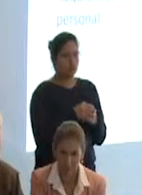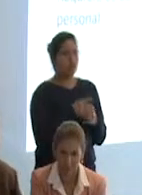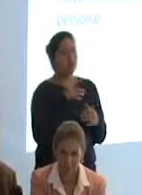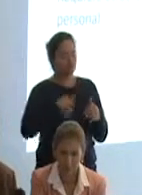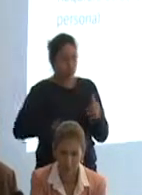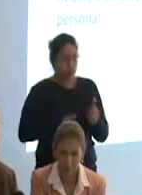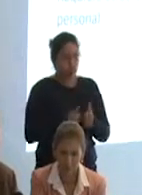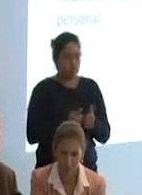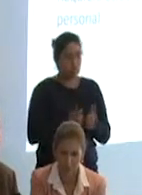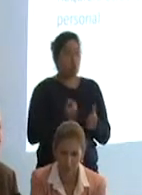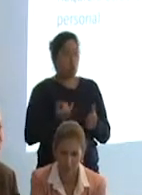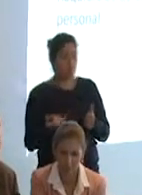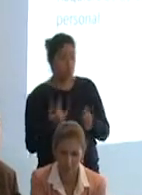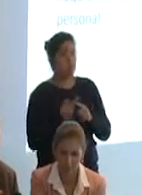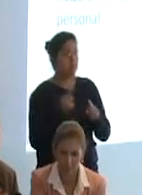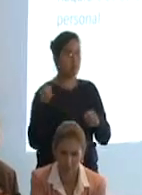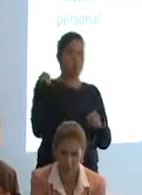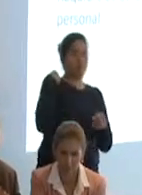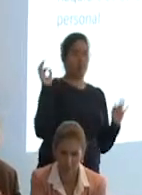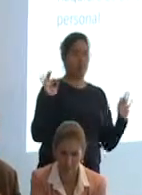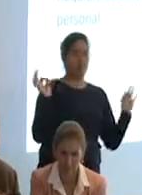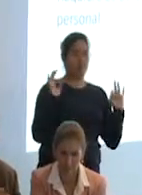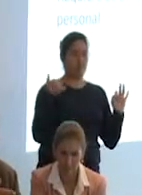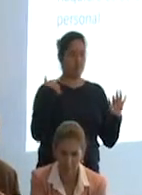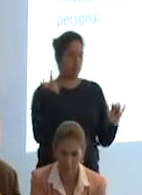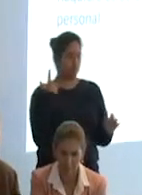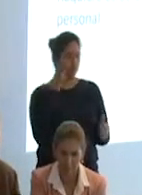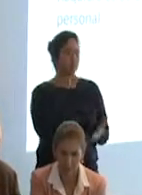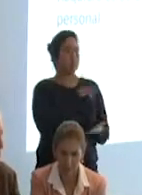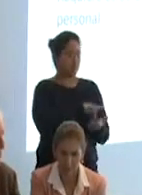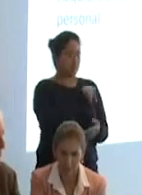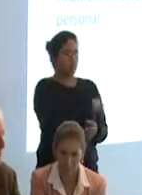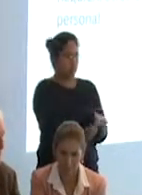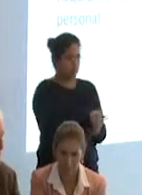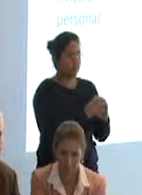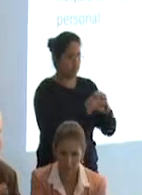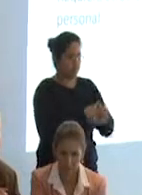había advertido, y